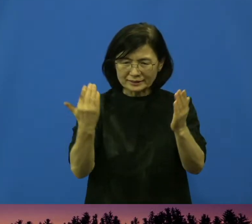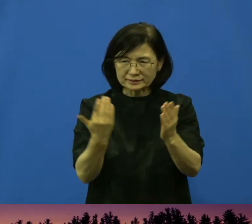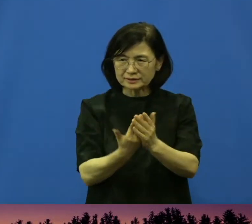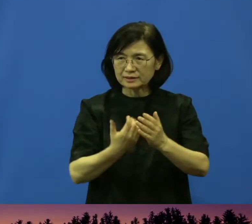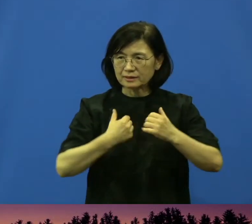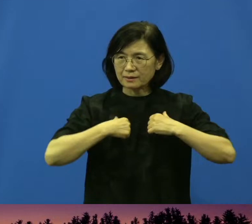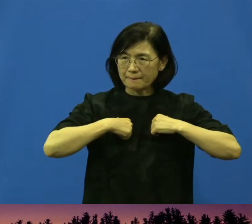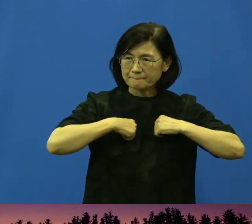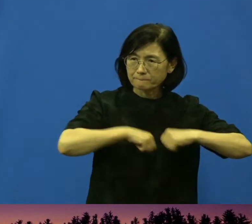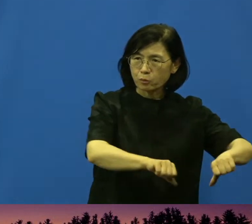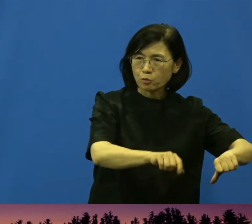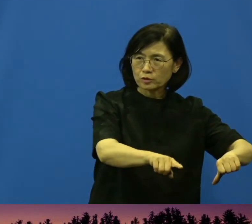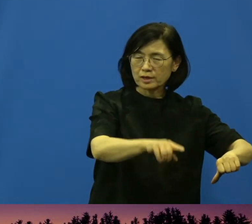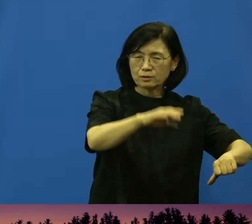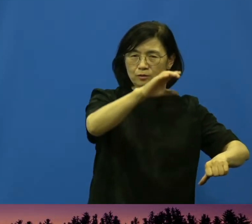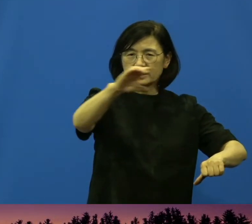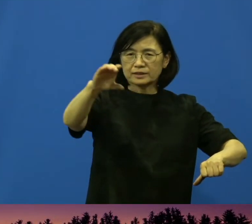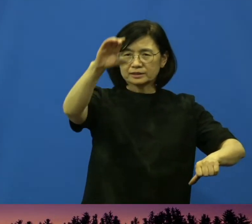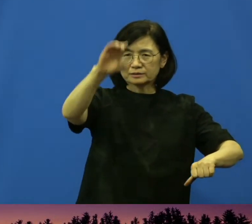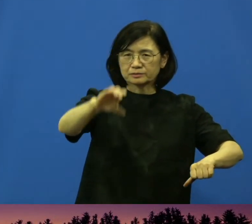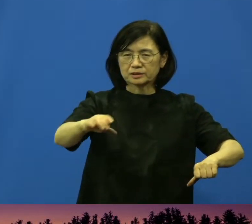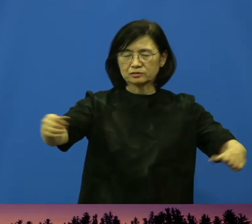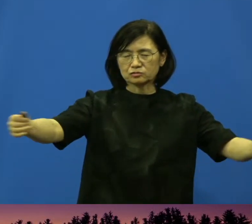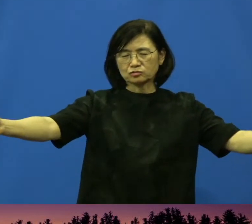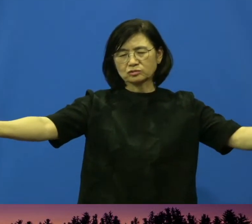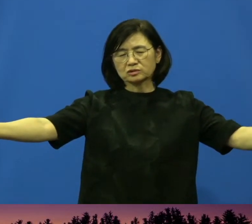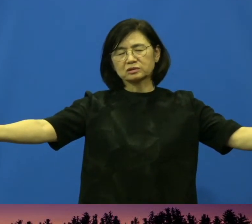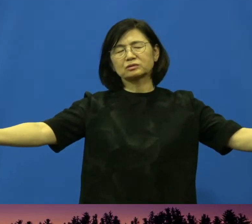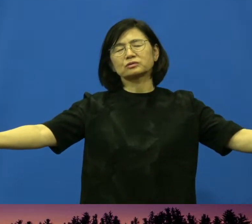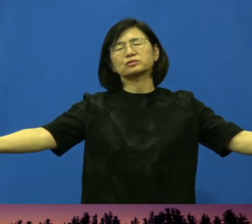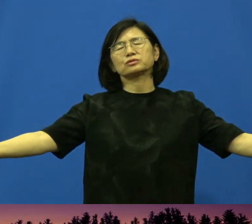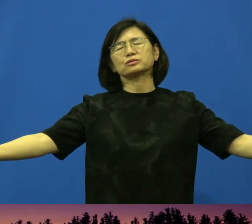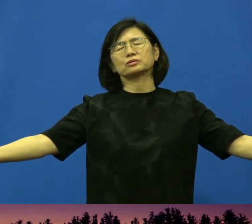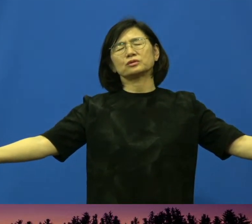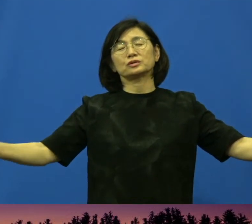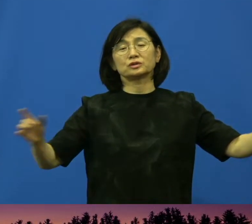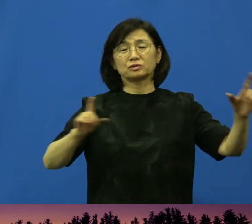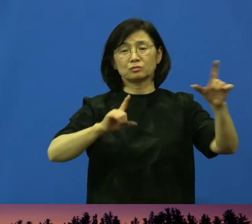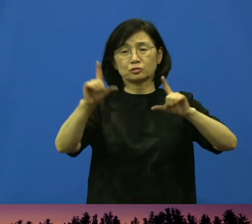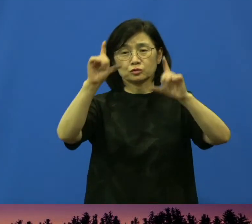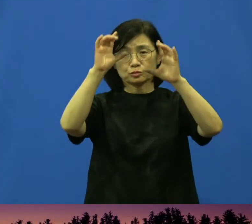그 십자가에 쭉 늘어져 계시는 그리스도의 모습에서 힘을 느낄 수 있습니까?